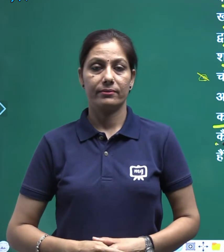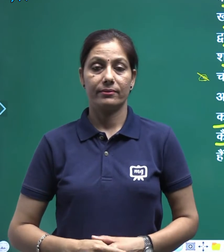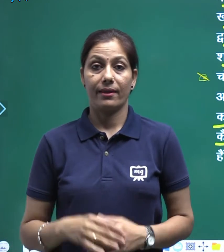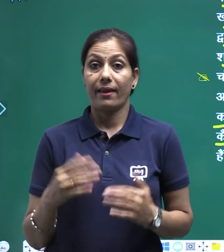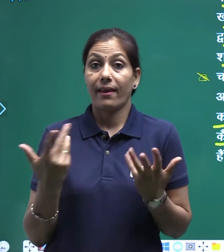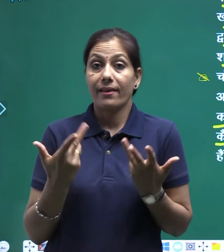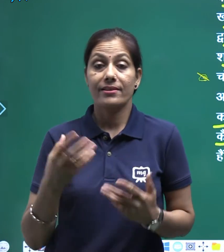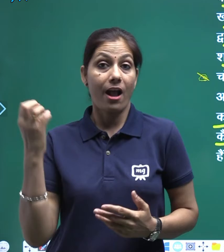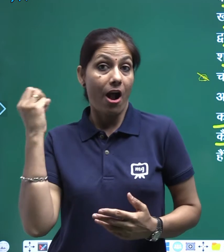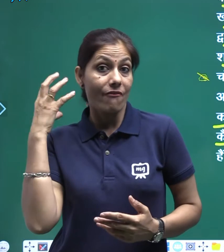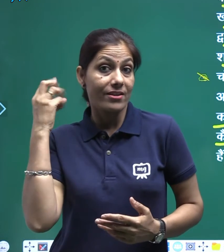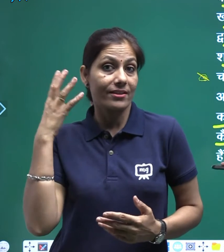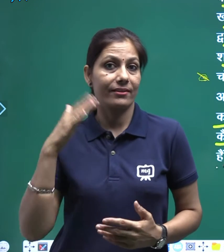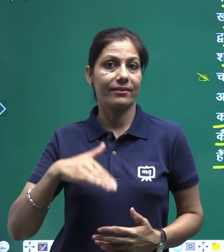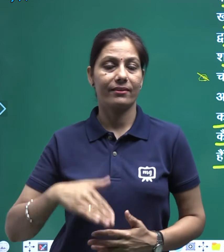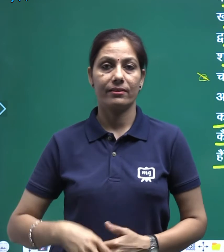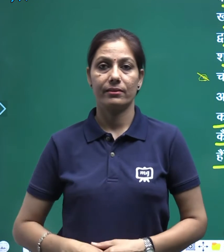कैसे ध्वनियां निकला करती है,